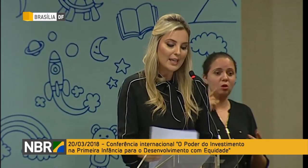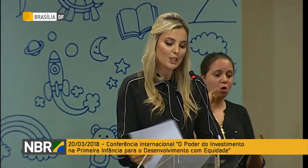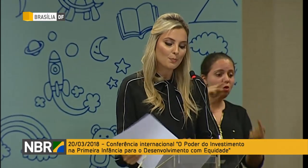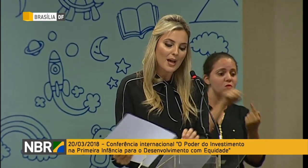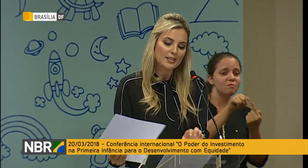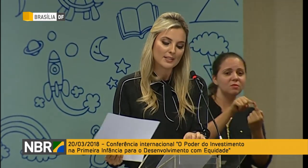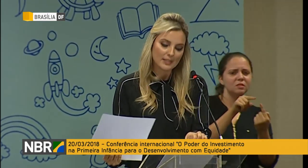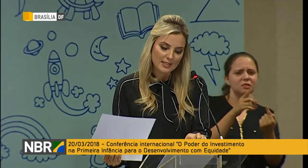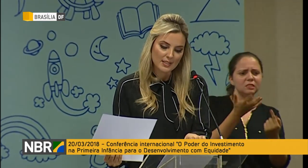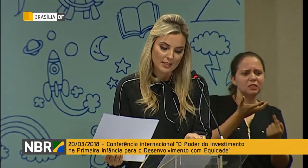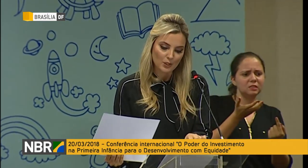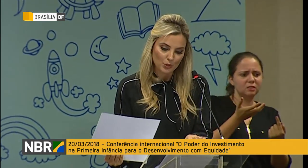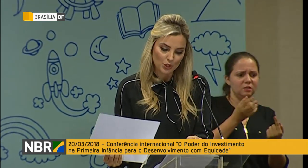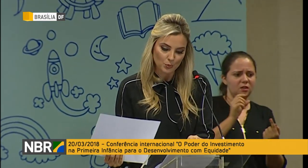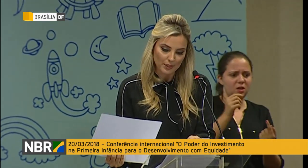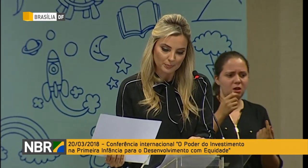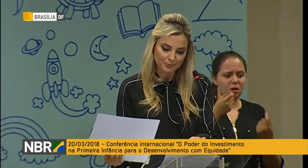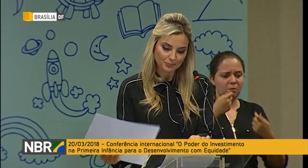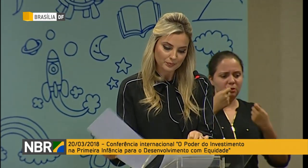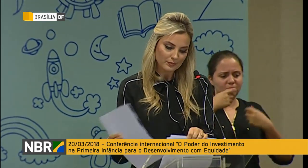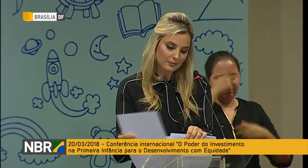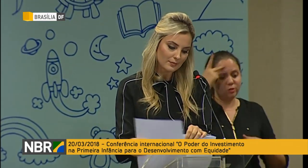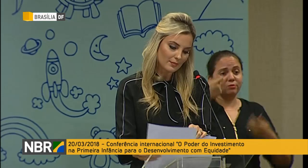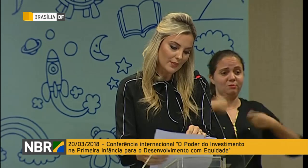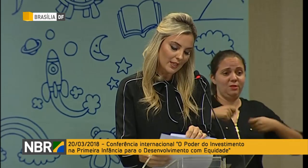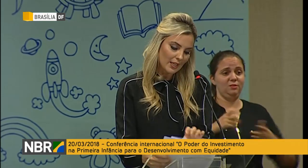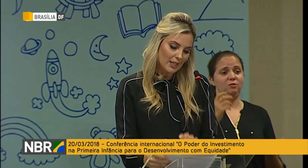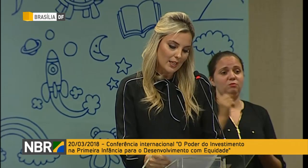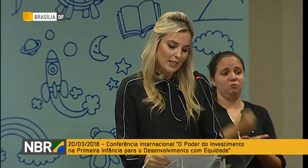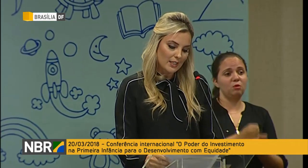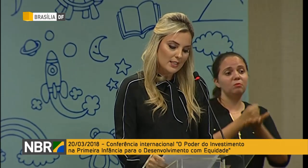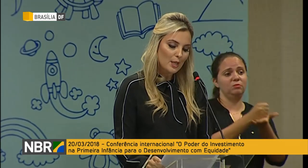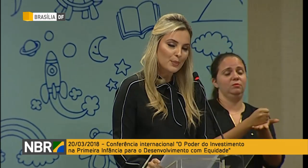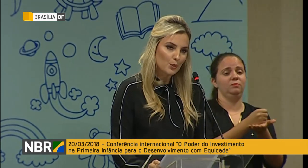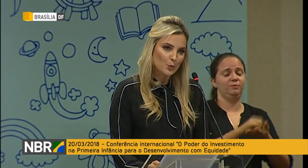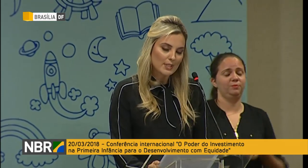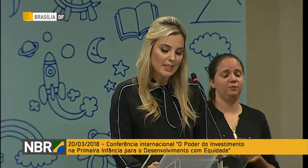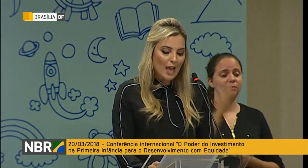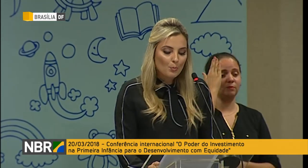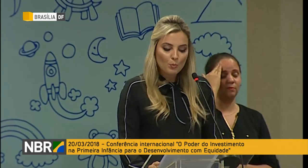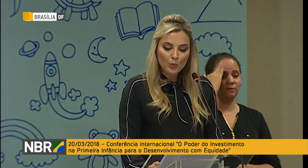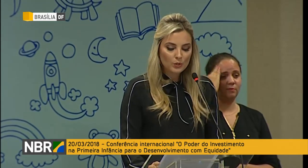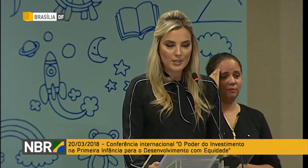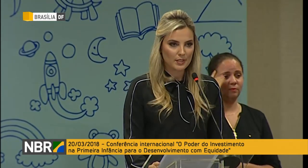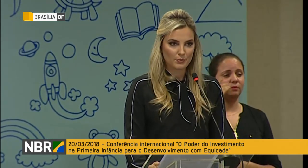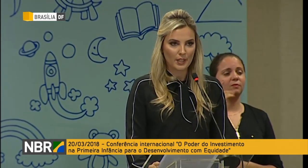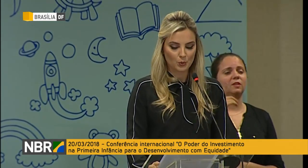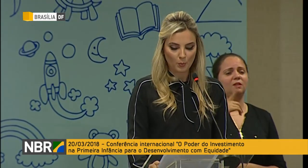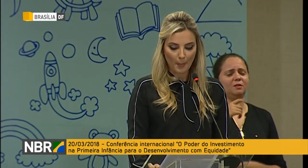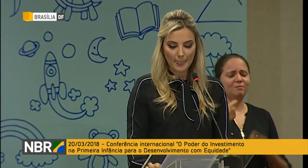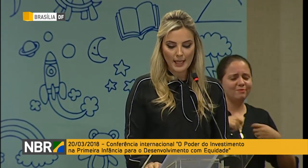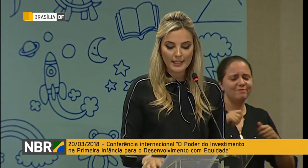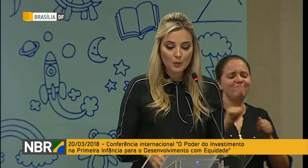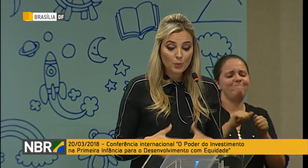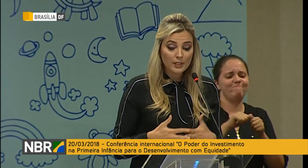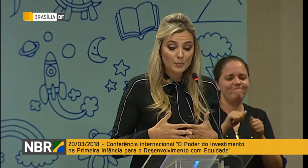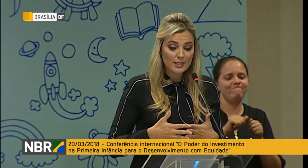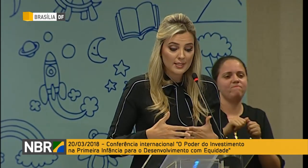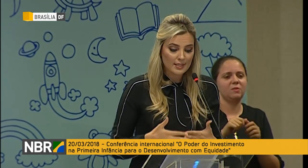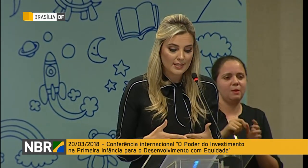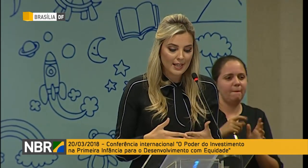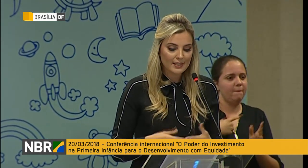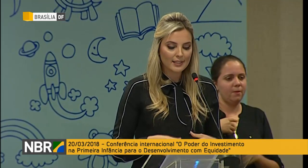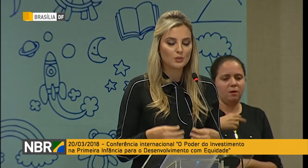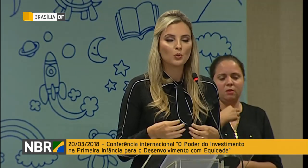daqueles que mais necessitam de ajuda. E sabemos que há muito a ser feito. Não